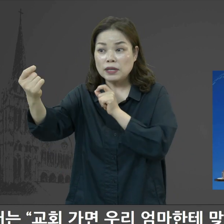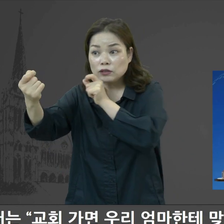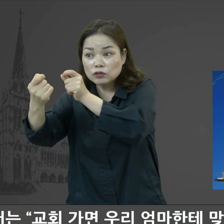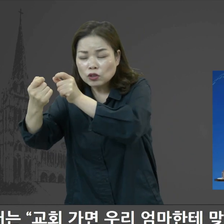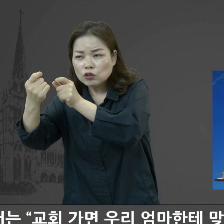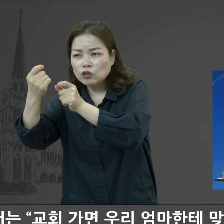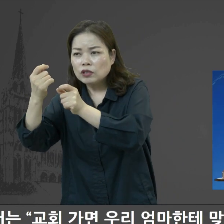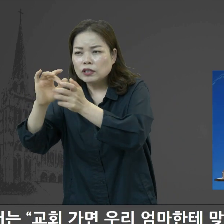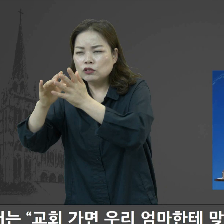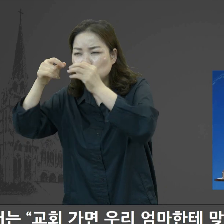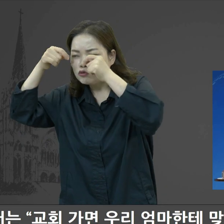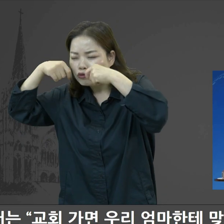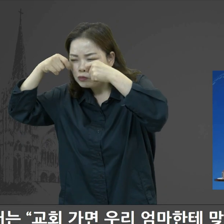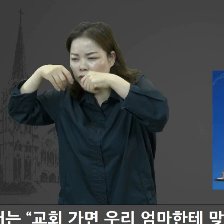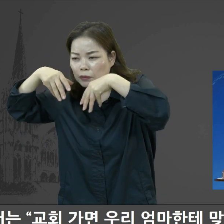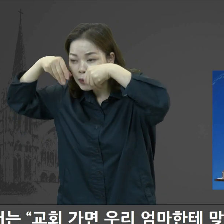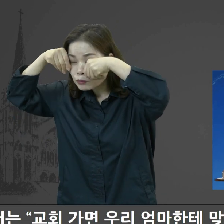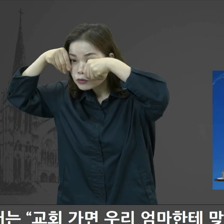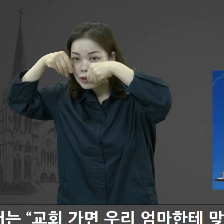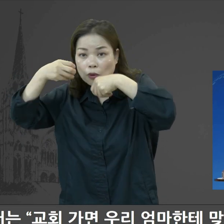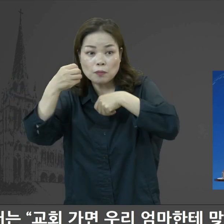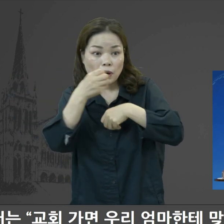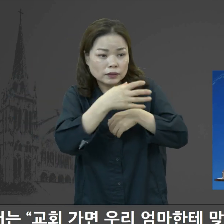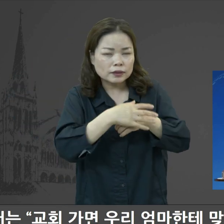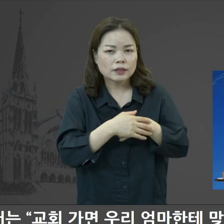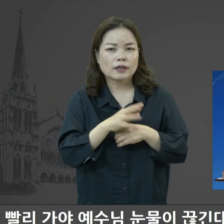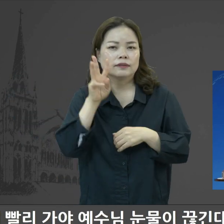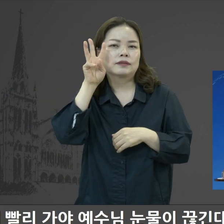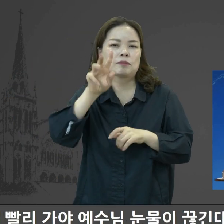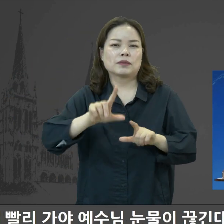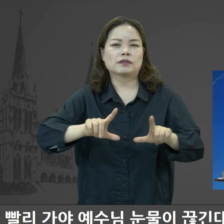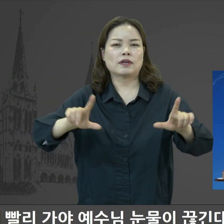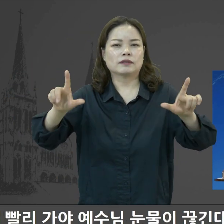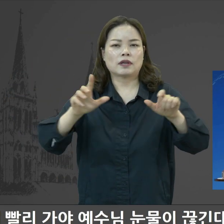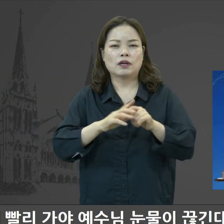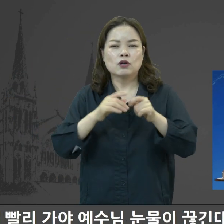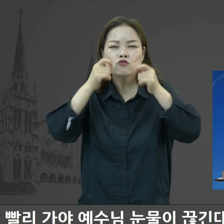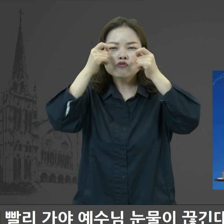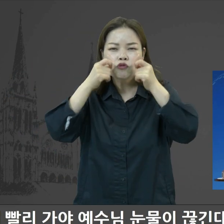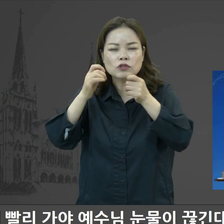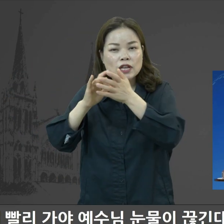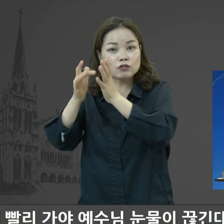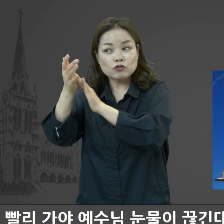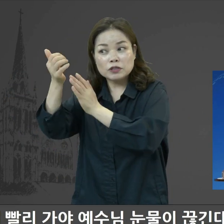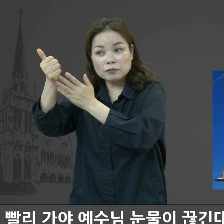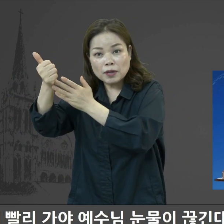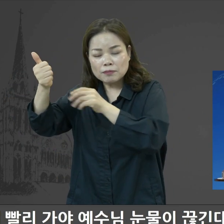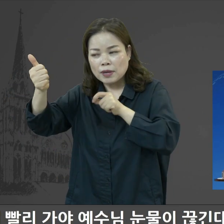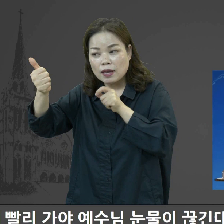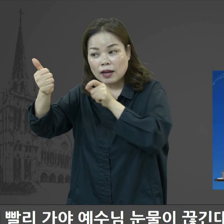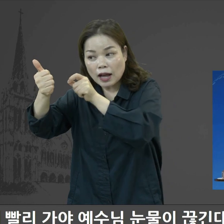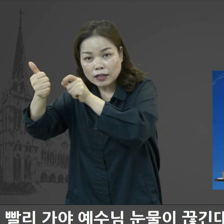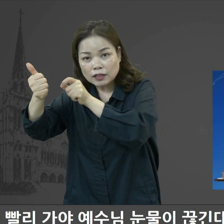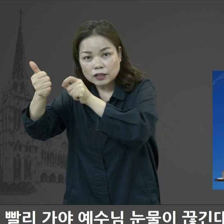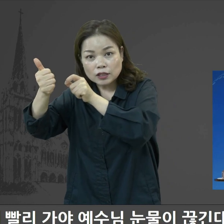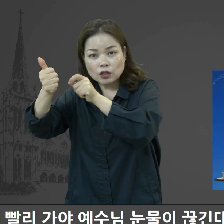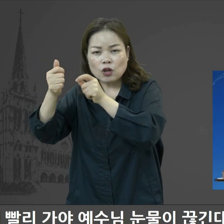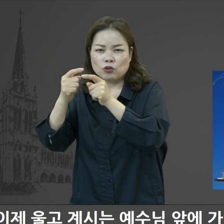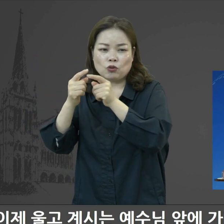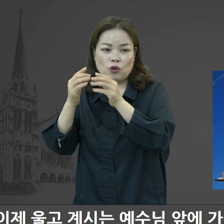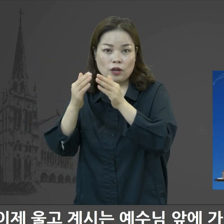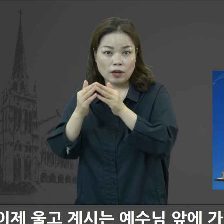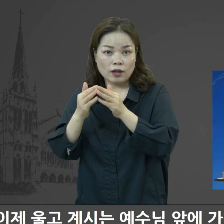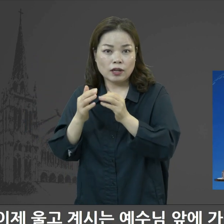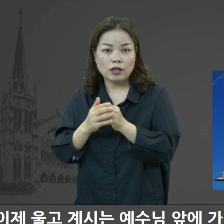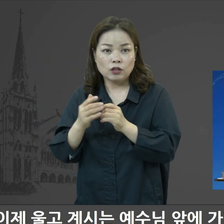예수님 눈물이 끊긴대요. 그래서 제가 3일째 되는 날 이제 울고 계시는 예수님 앞에 가겠다고 교회를 이렇게